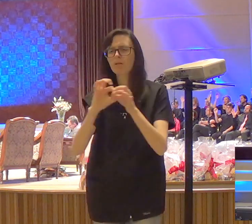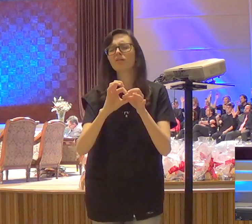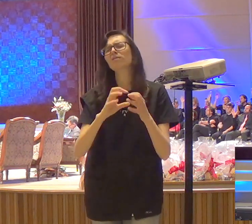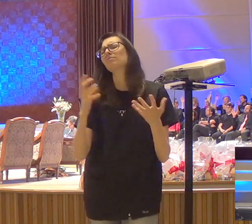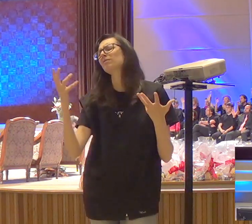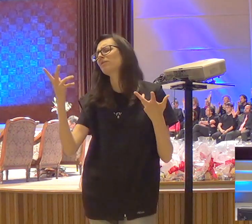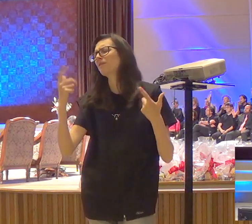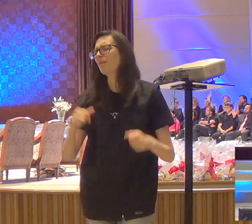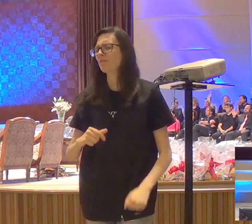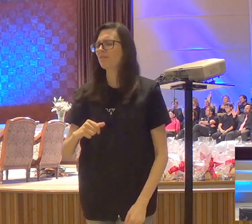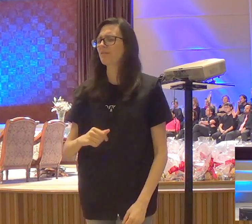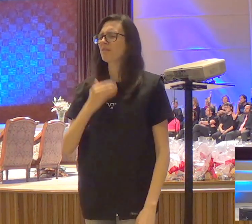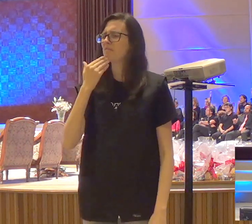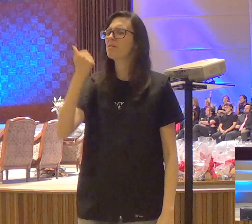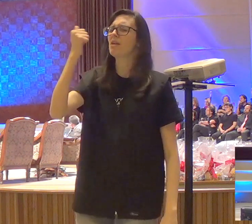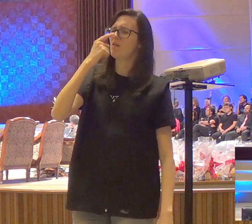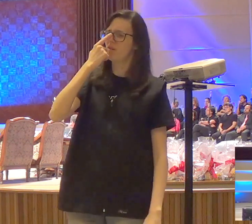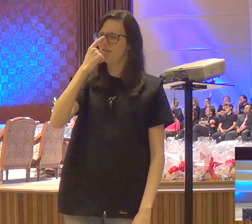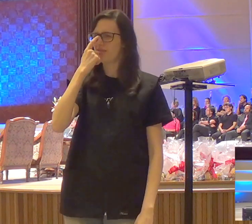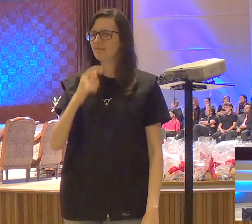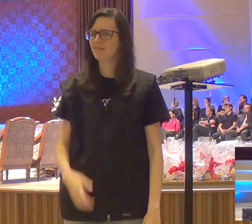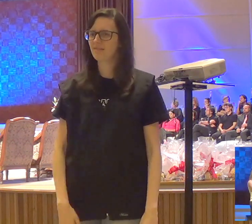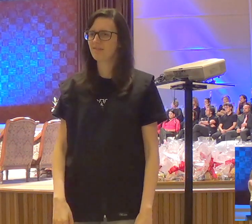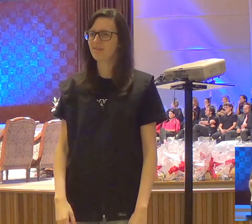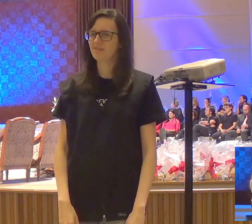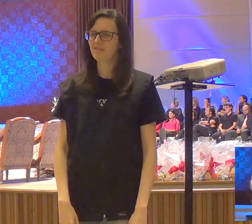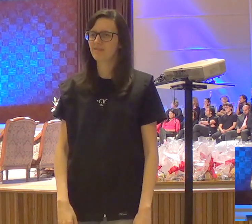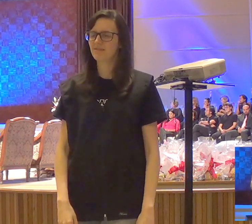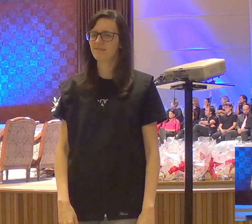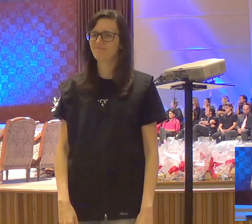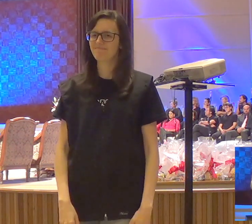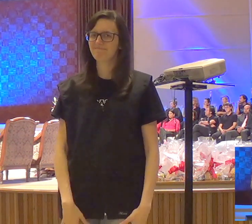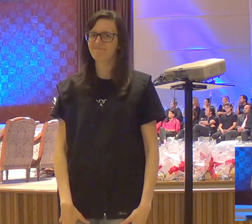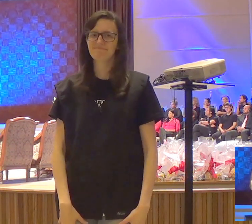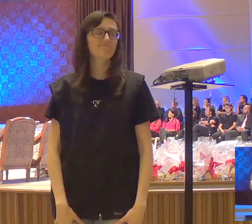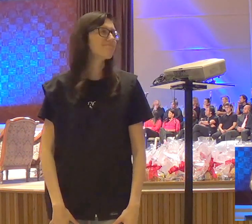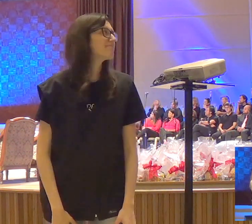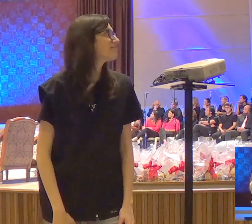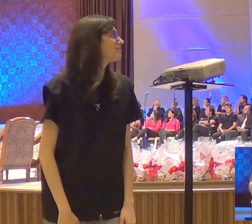maravilhoso. So now I'm going to show you your two choices. Next slide. Próximo slide.